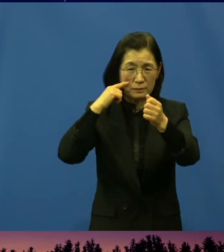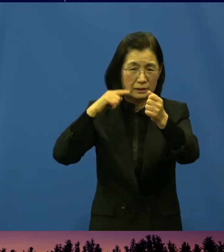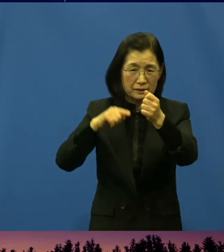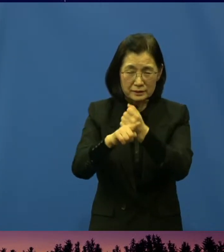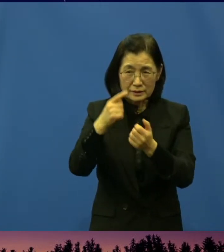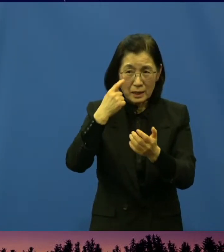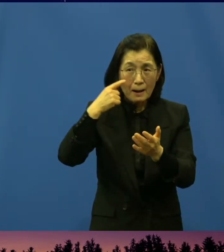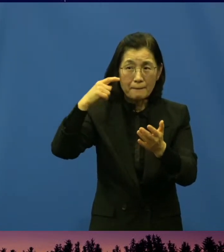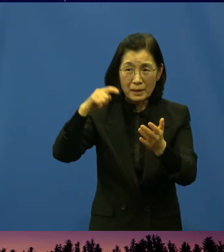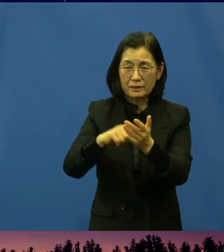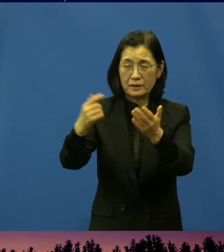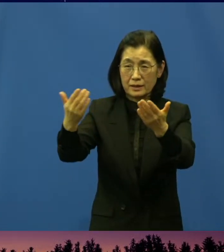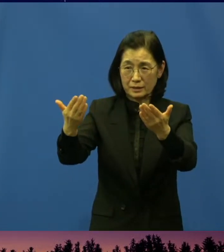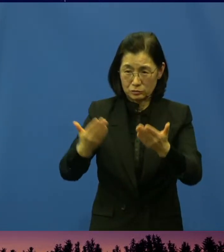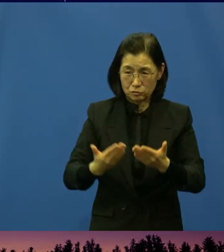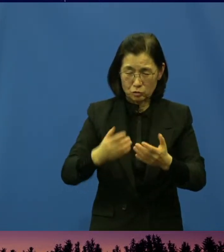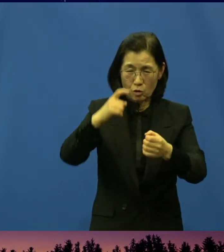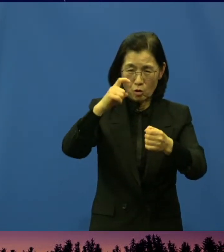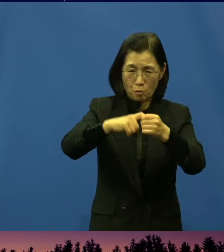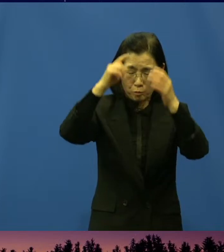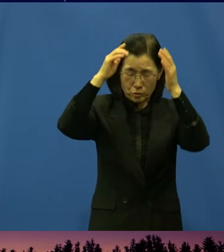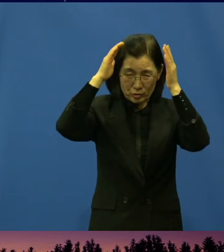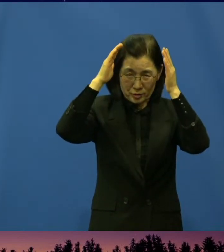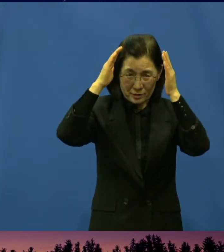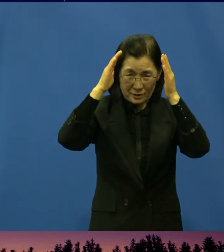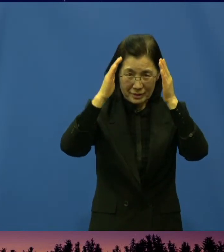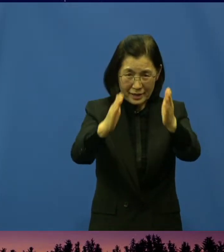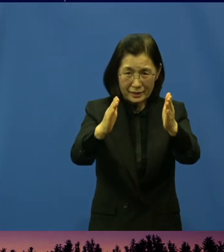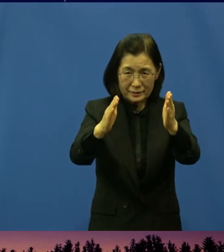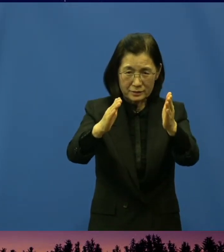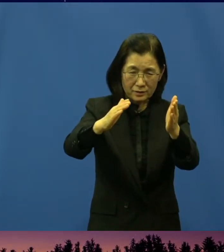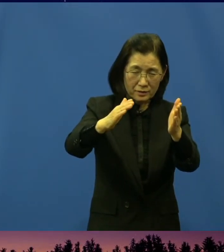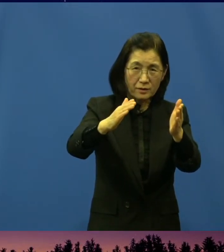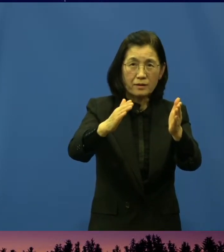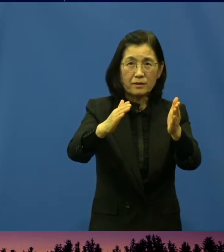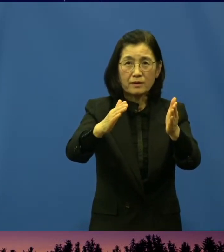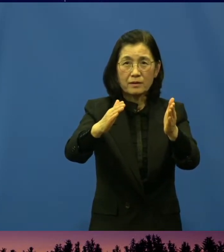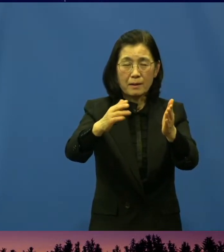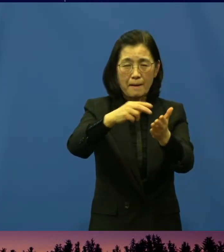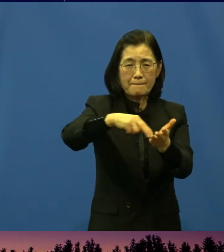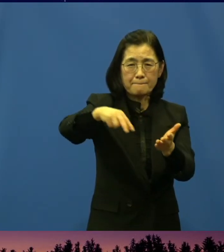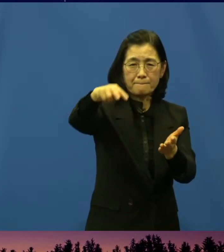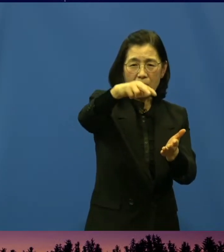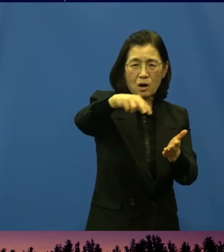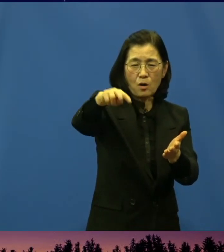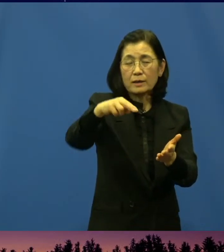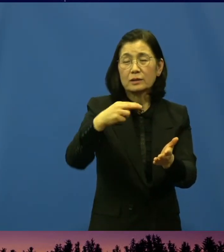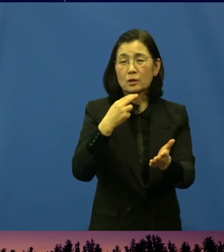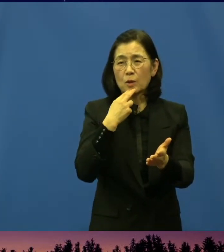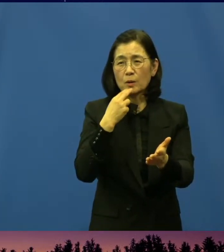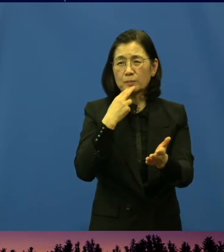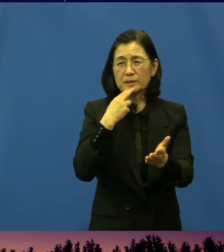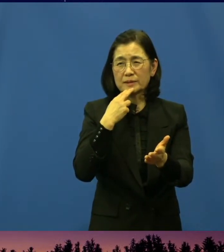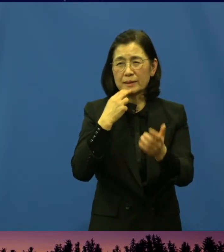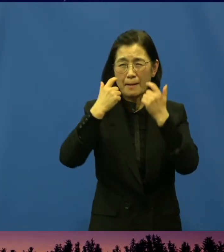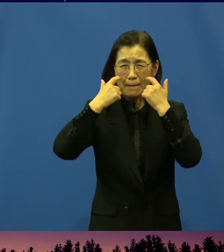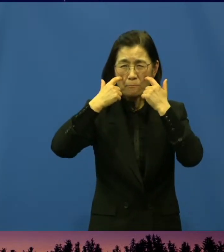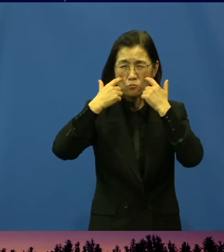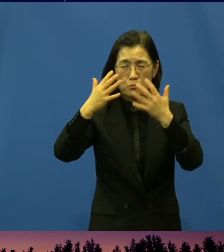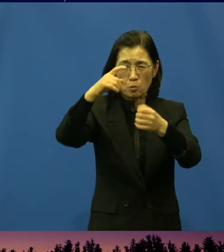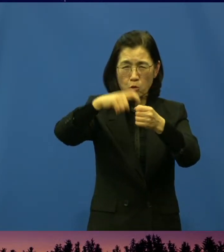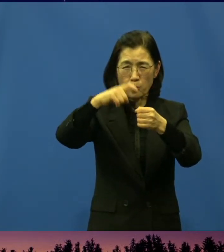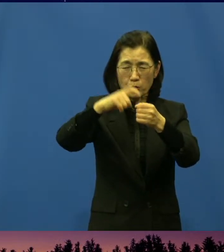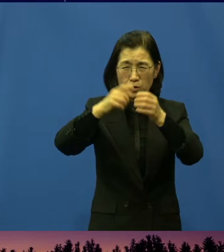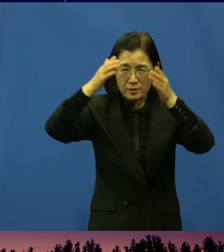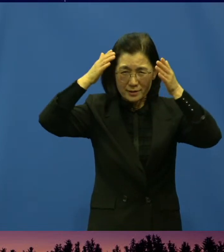우리 인생의 목표를 향해 아주 선명하게 꼬불꼬불 다니지 않고 선명하게 가고 오리 굴고, 그래서